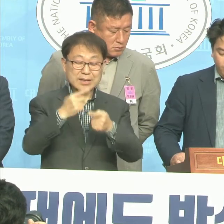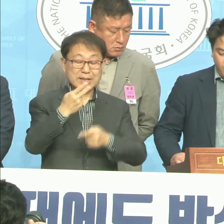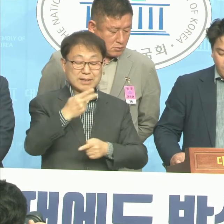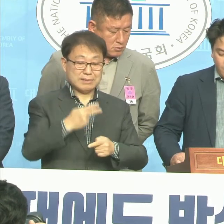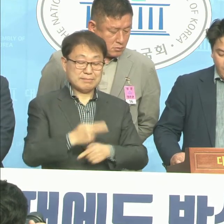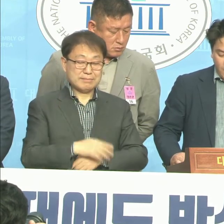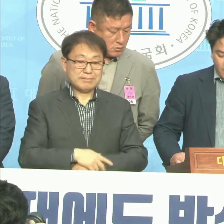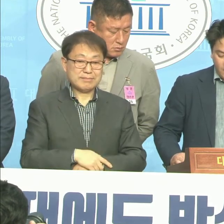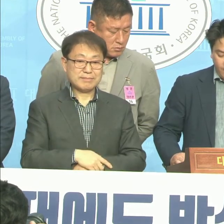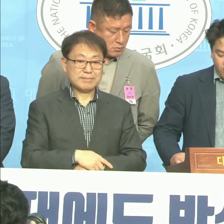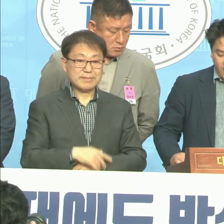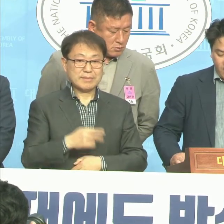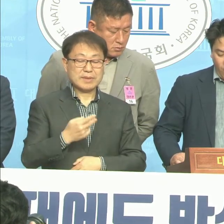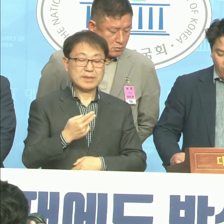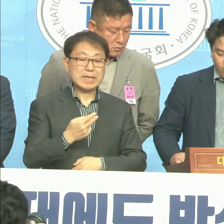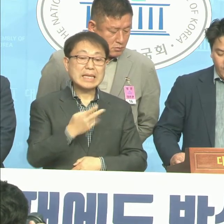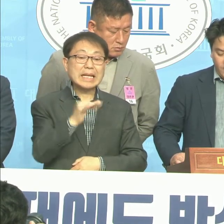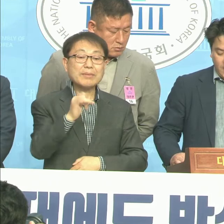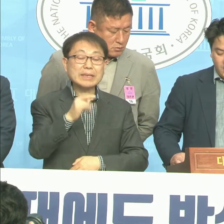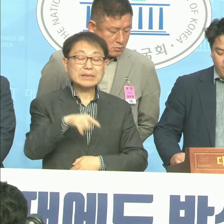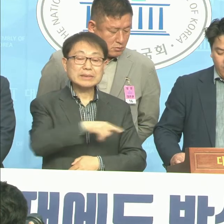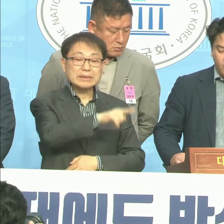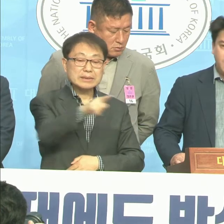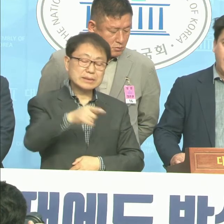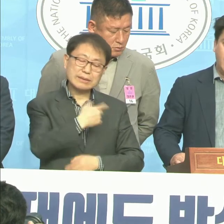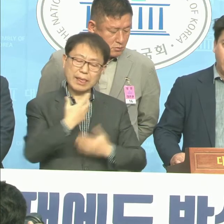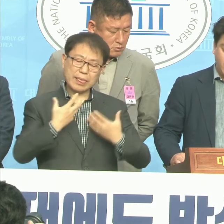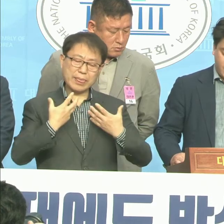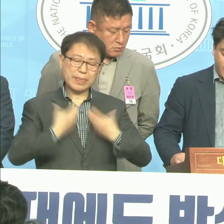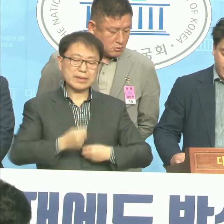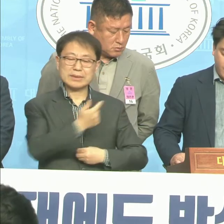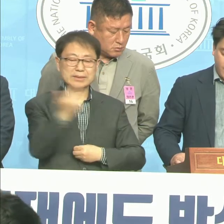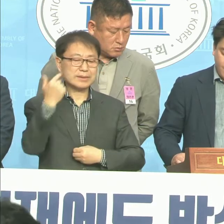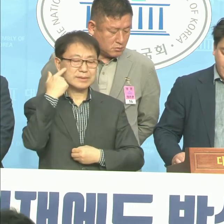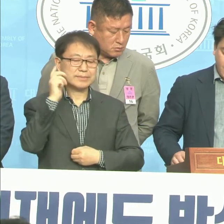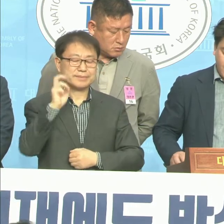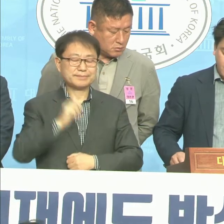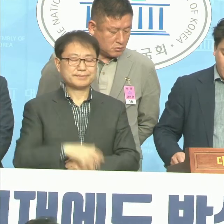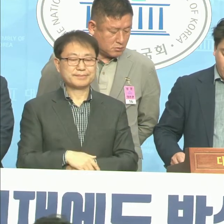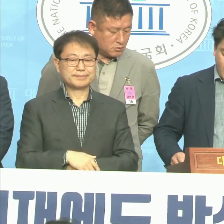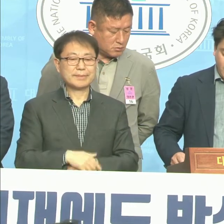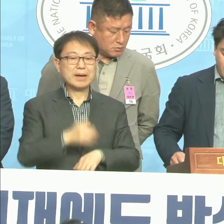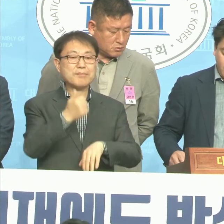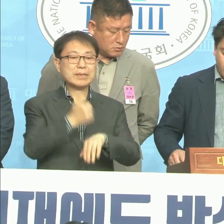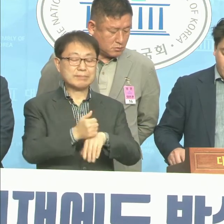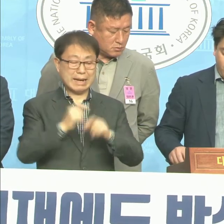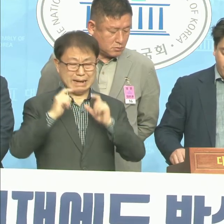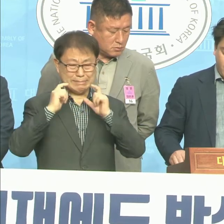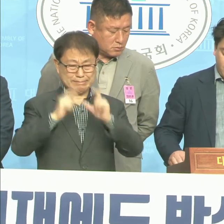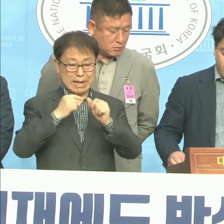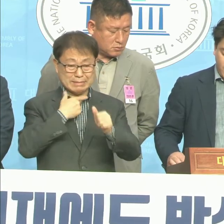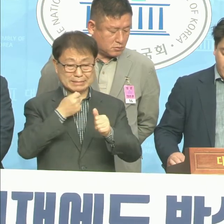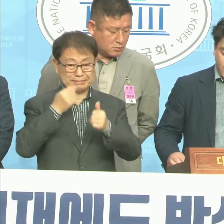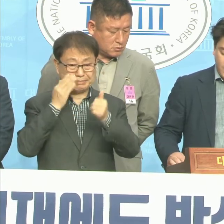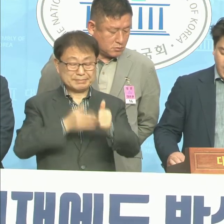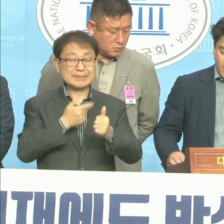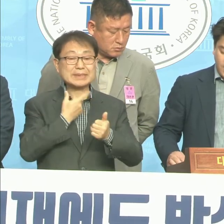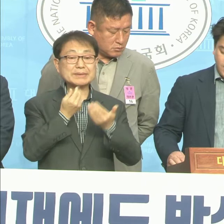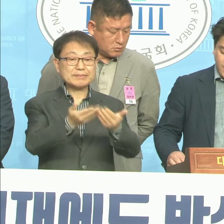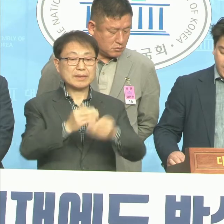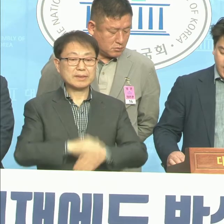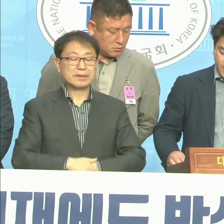대리 분 들이 자 분들에게도 우리는 낙심하고 실망하게 될 것이다 마지막으로 강력히 유창하고 부탁드려 보니